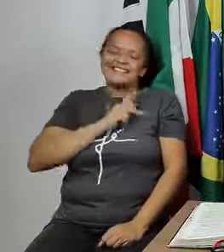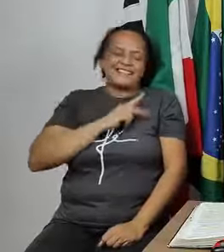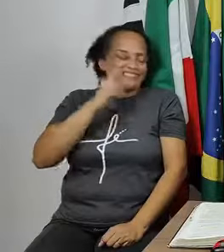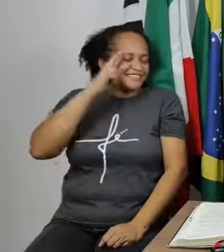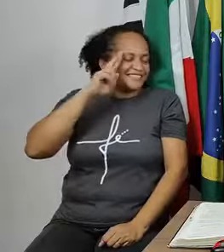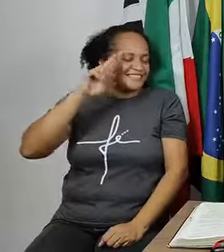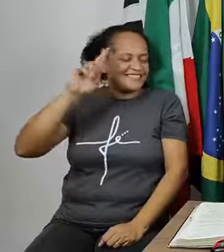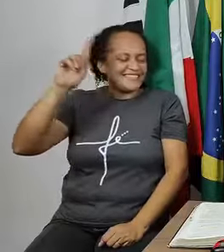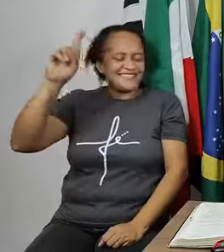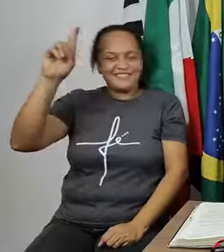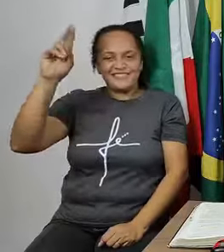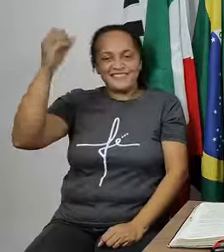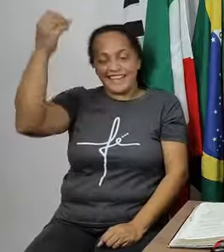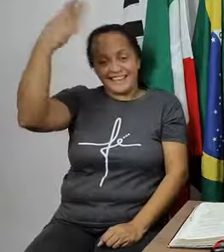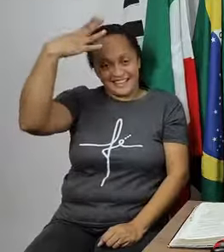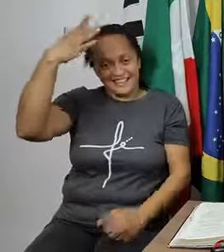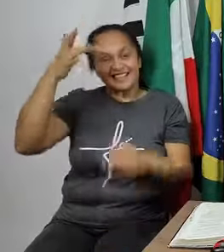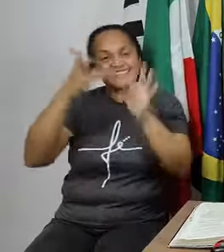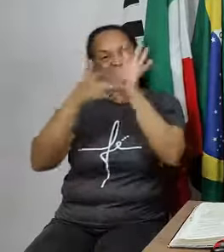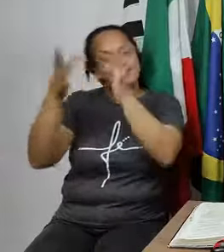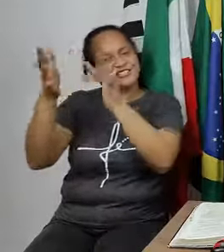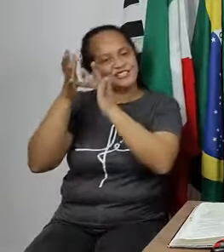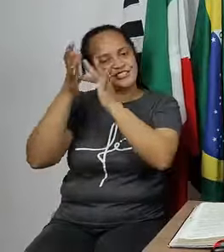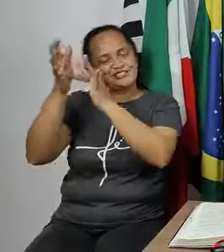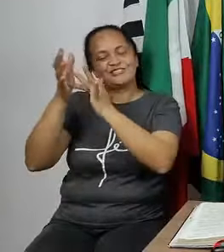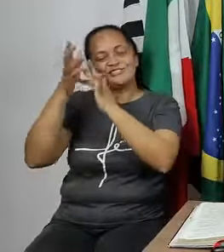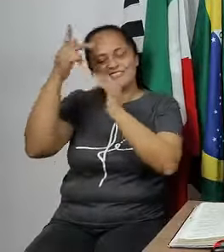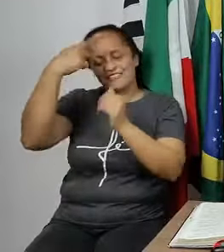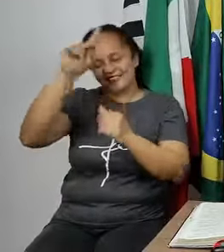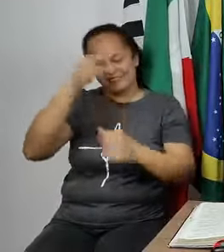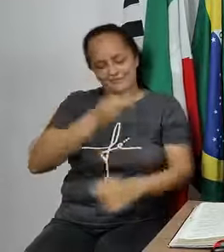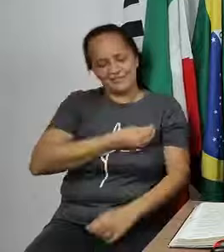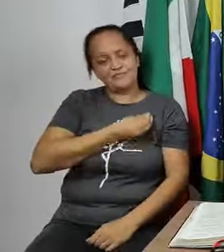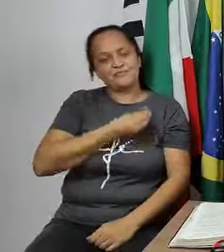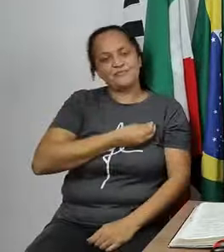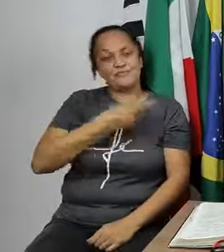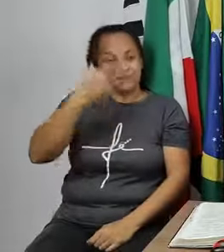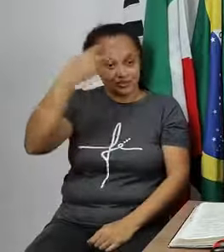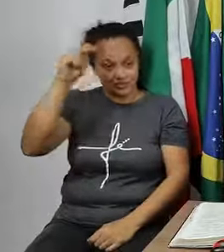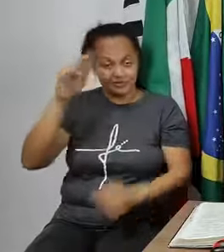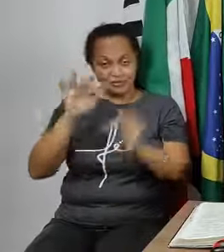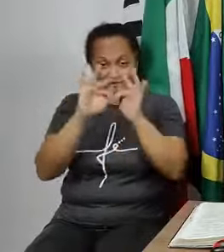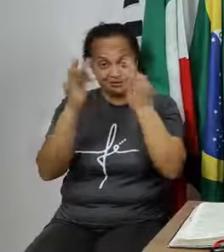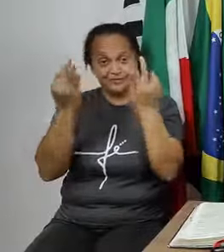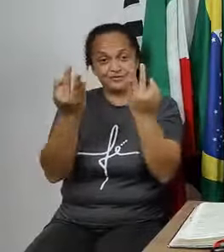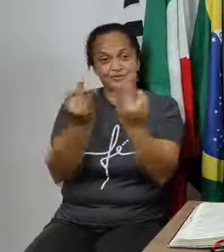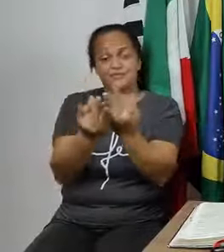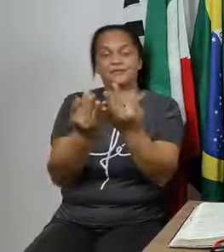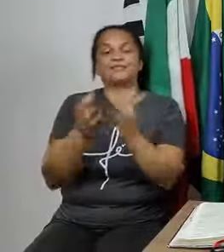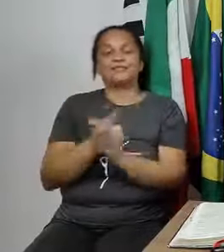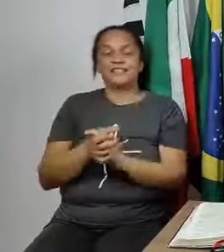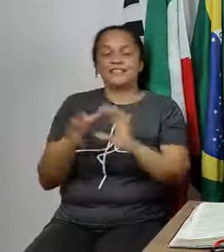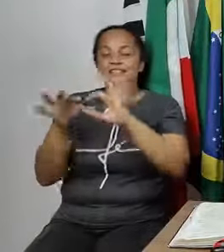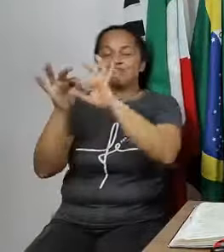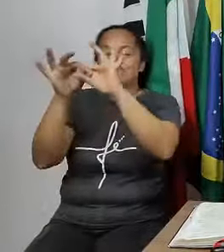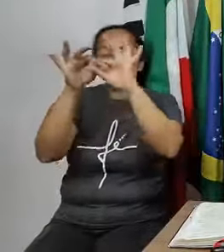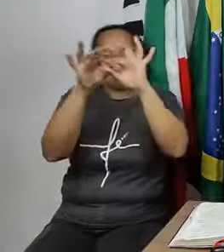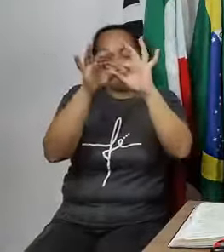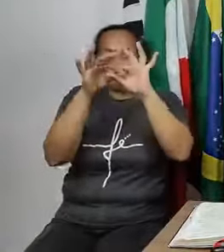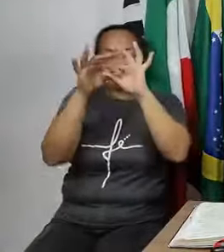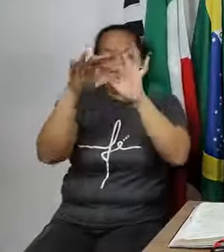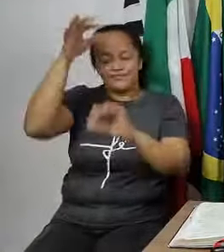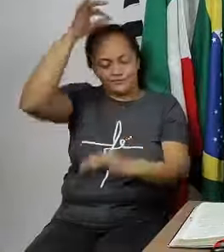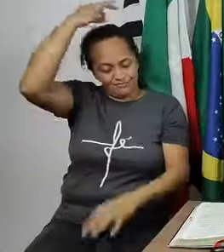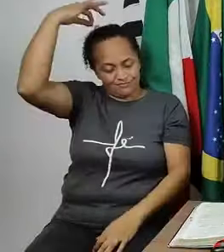dele, de Jesus Cristo, esteja sobre a sua vida, sobre a sua família. A comunhão do Espírito, a unção do